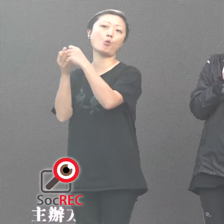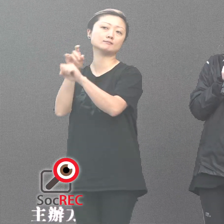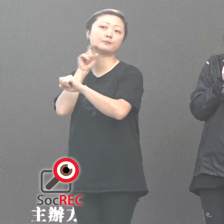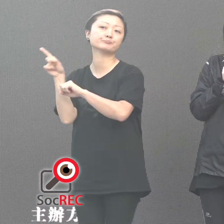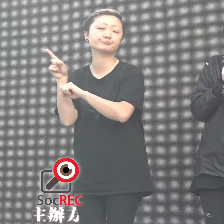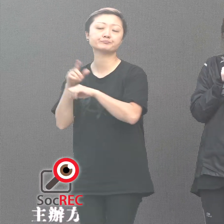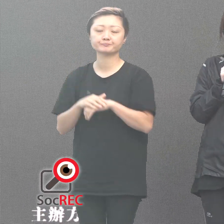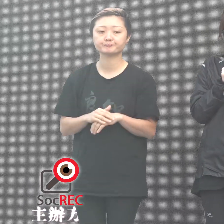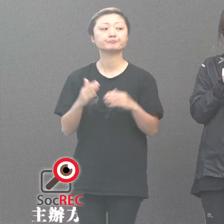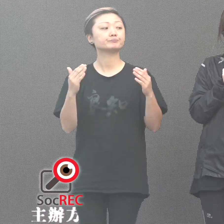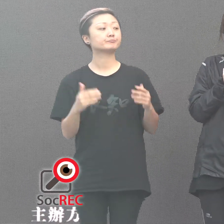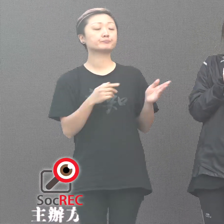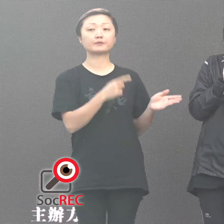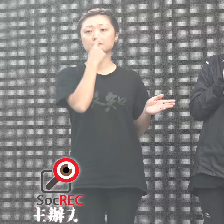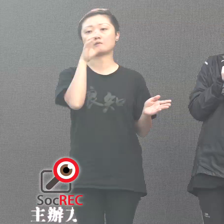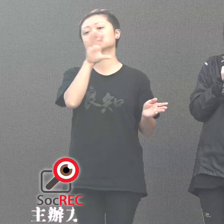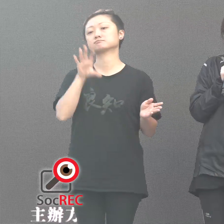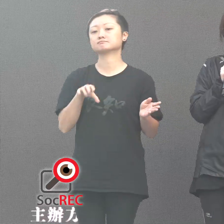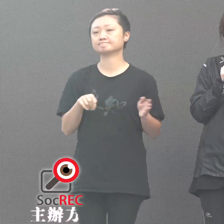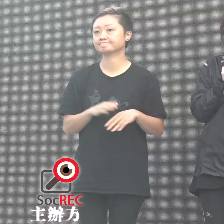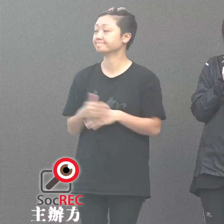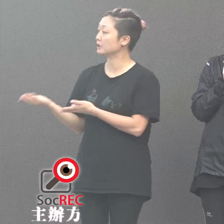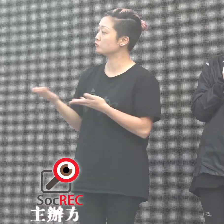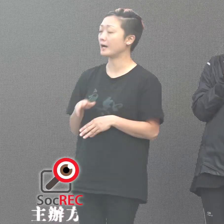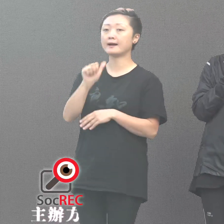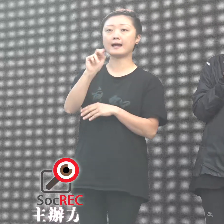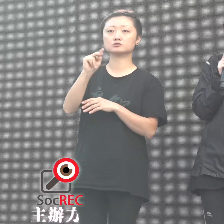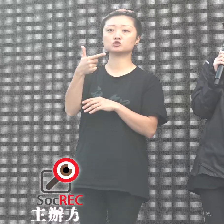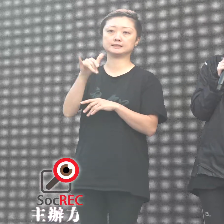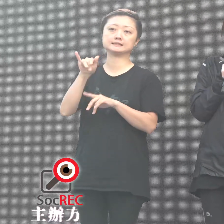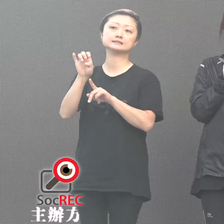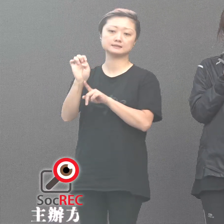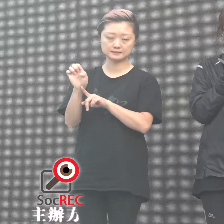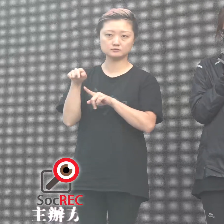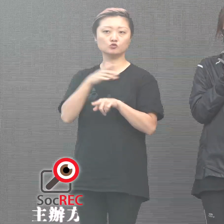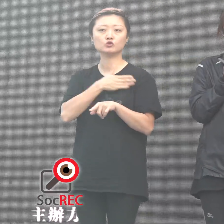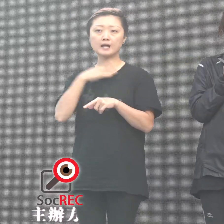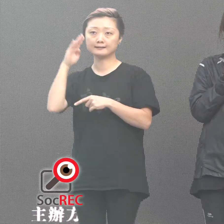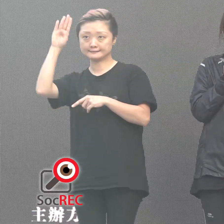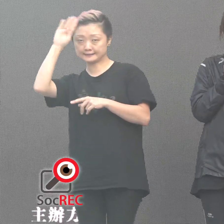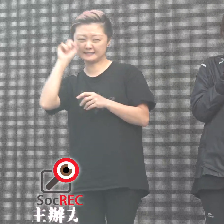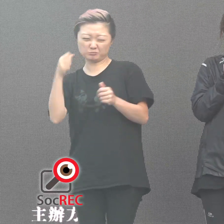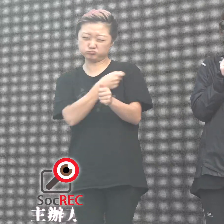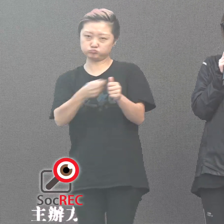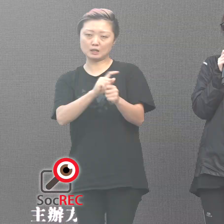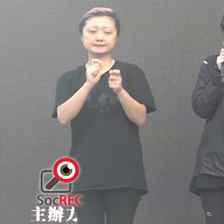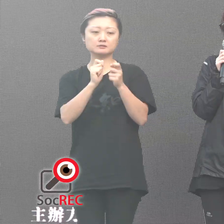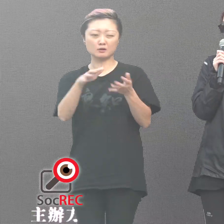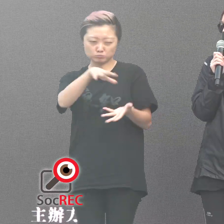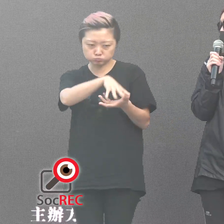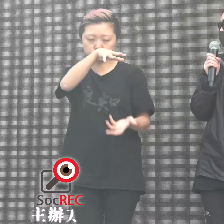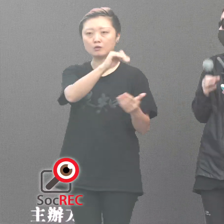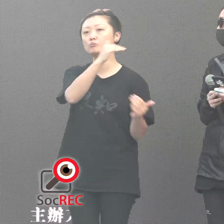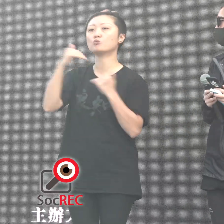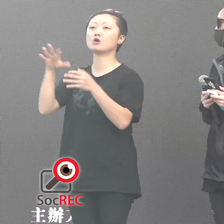Angie, a fellow Hong Kongers who presented to the United Nations about the situation of police brutality in Hong Kong. Angie,